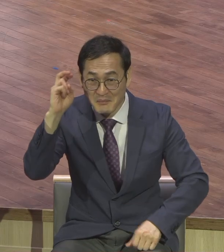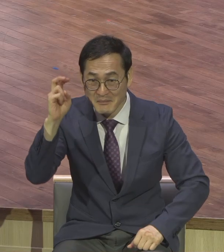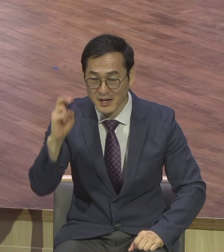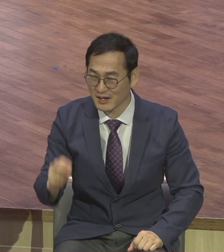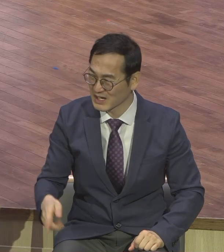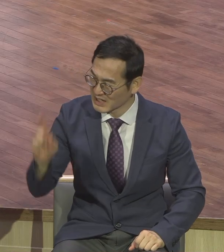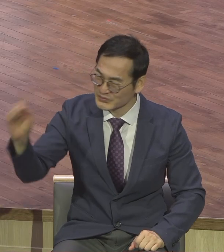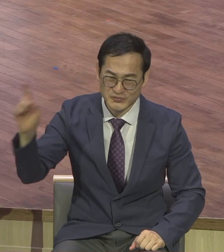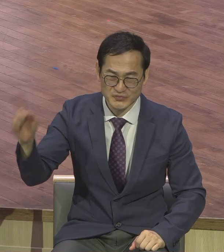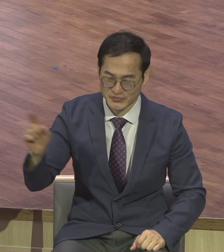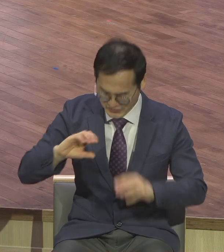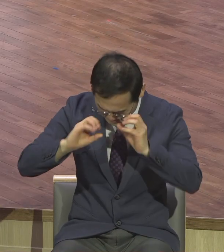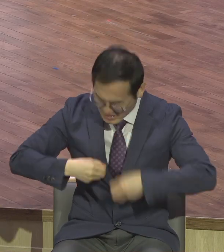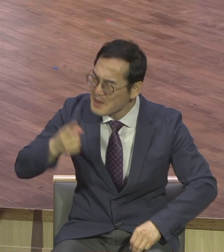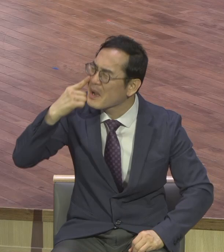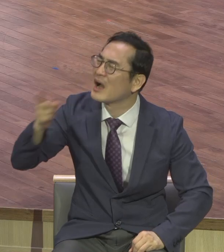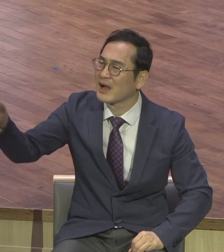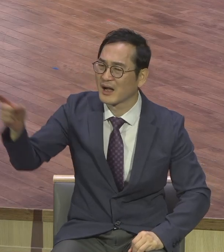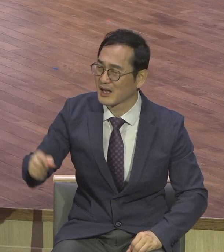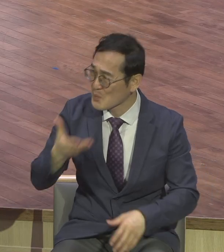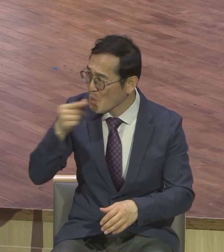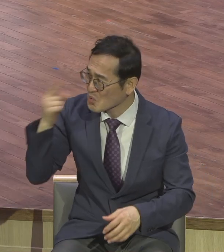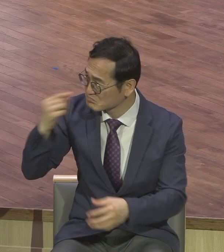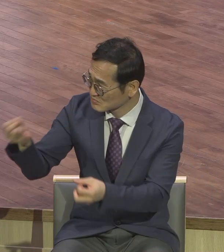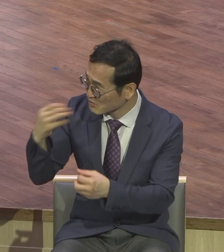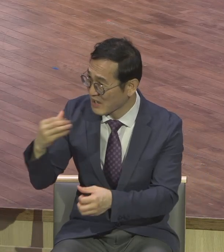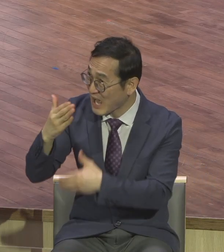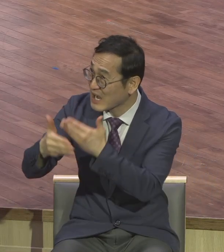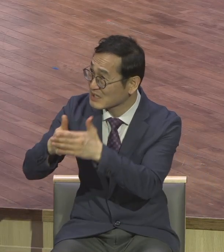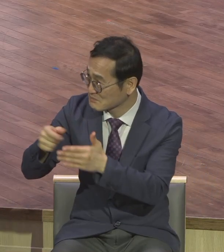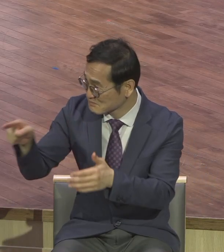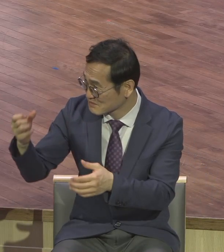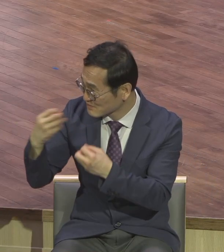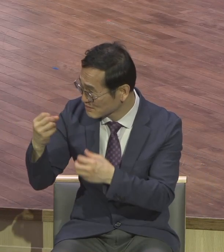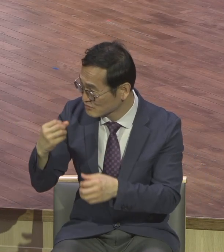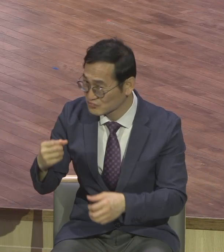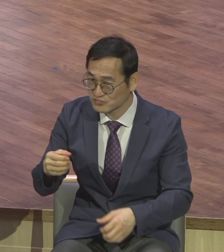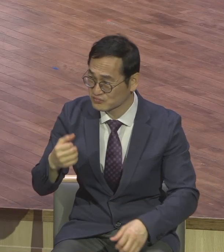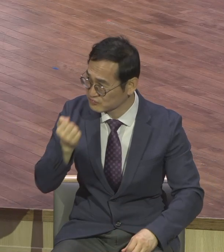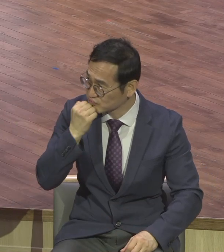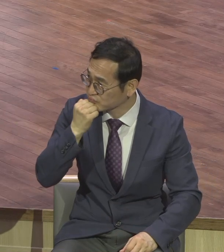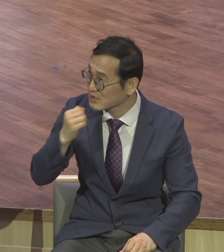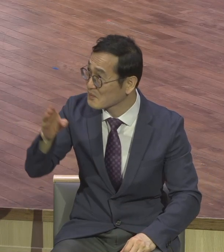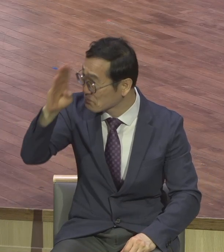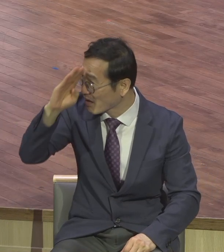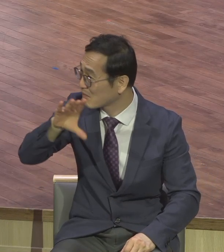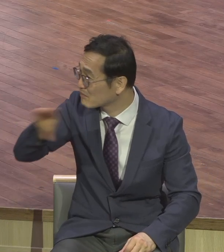비방하고, 아이고, 니나 좀 잘해봐, 니나. 니 병이나 고쳐보지.